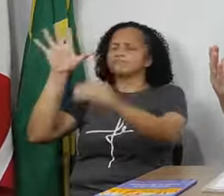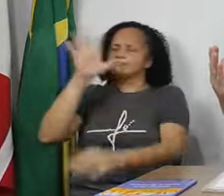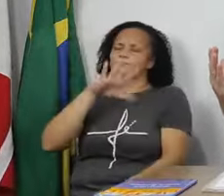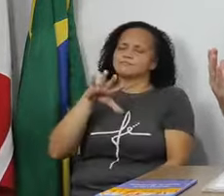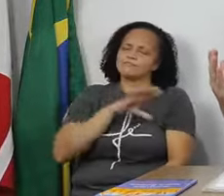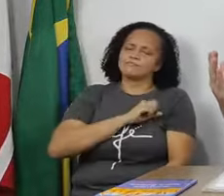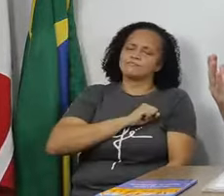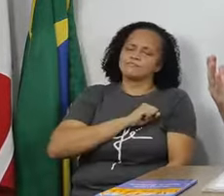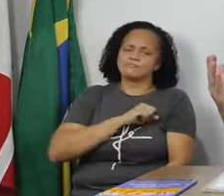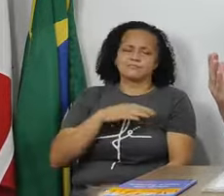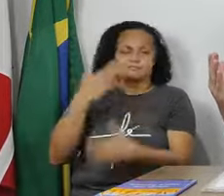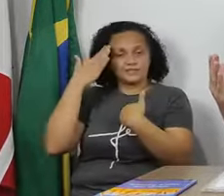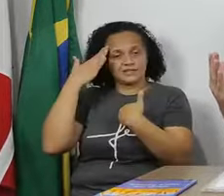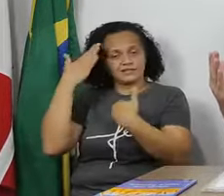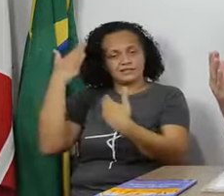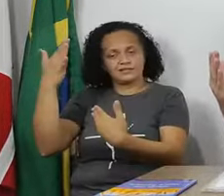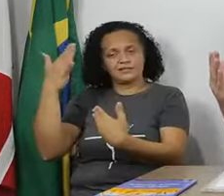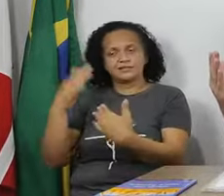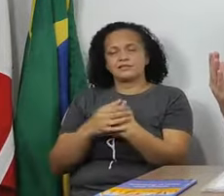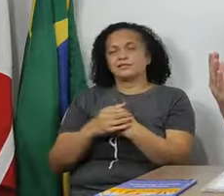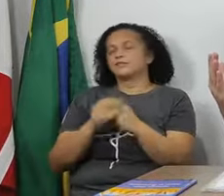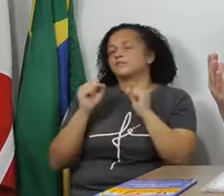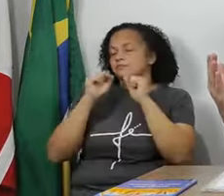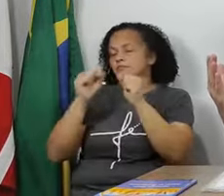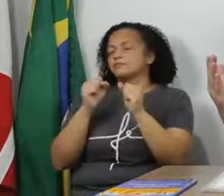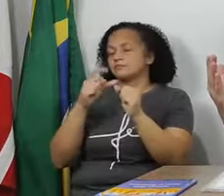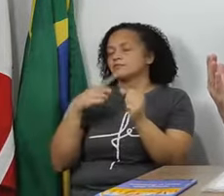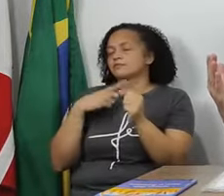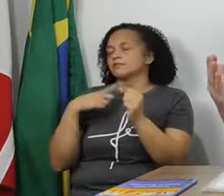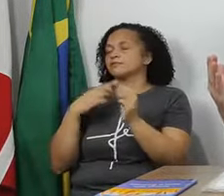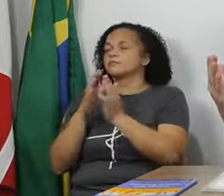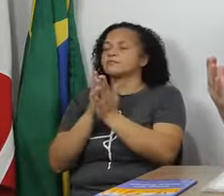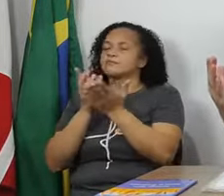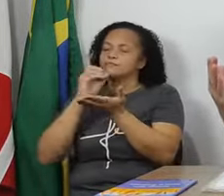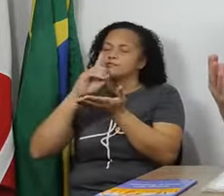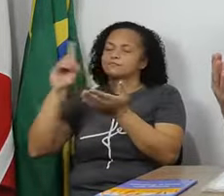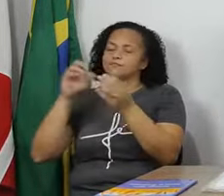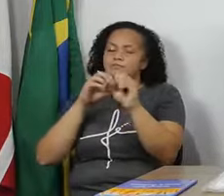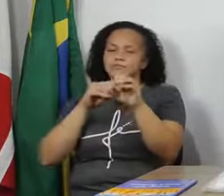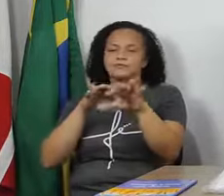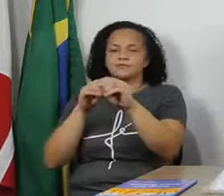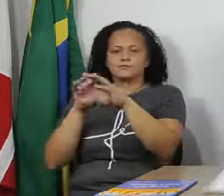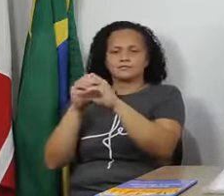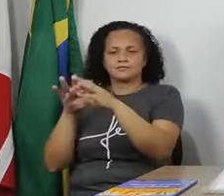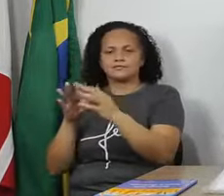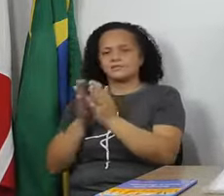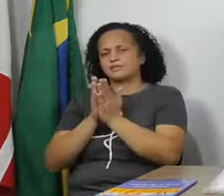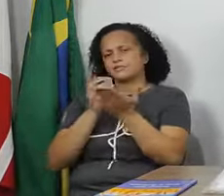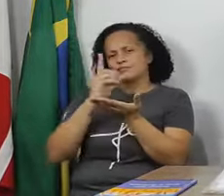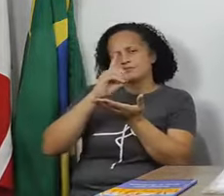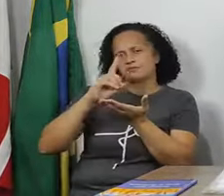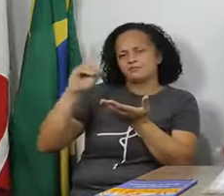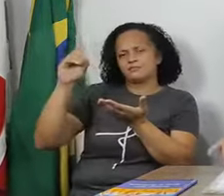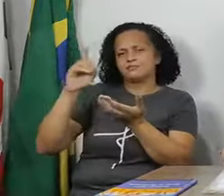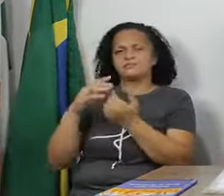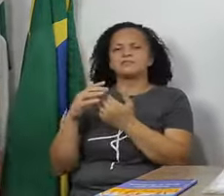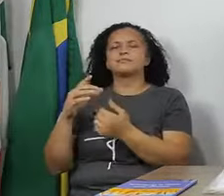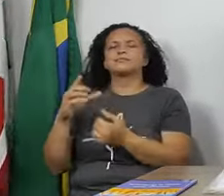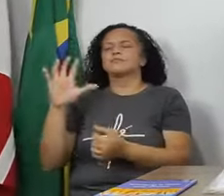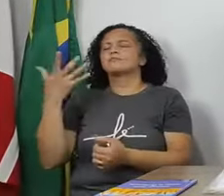pela oportunidade de pregar a tua palavra, de ensinar a tua palavra. Pai, que esta palavra não volte vazia,